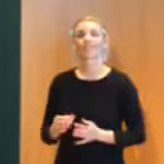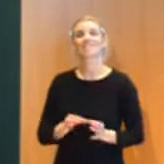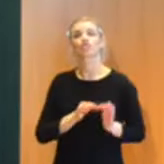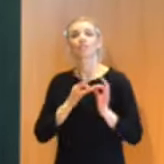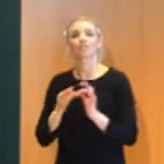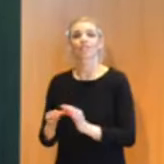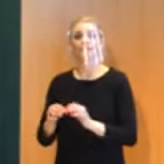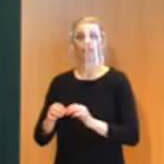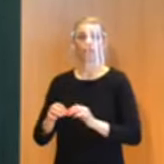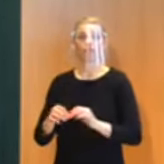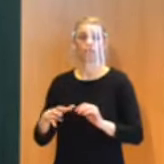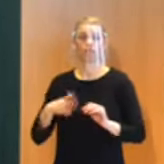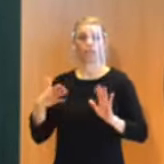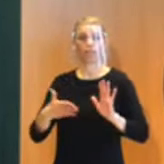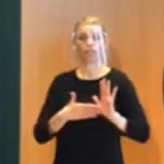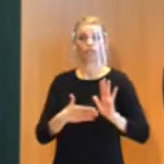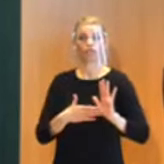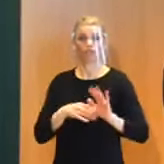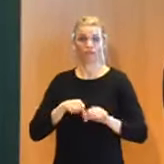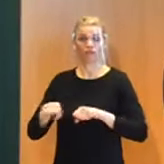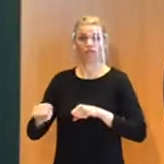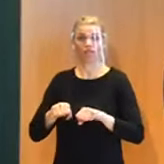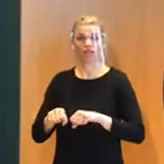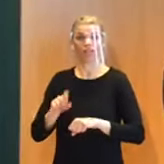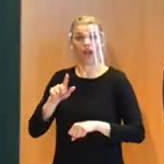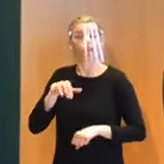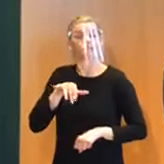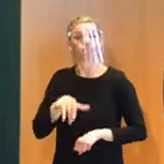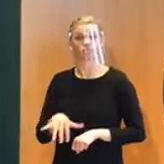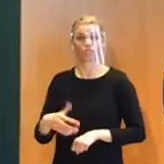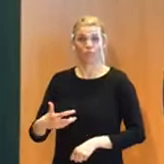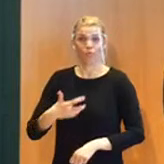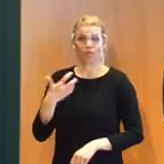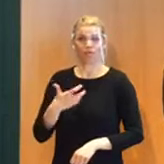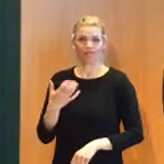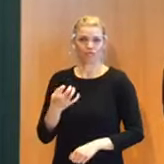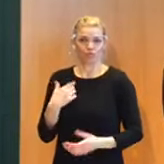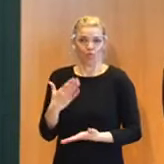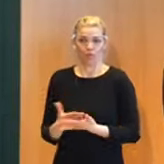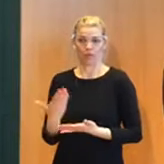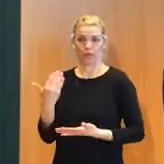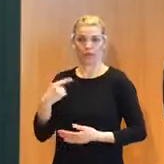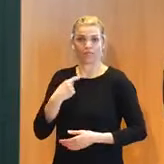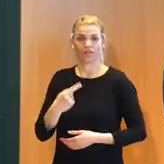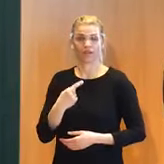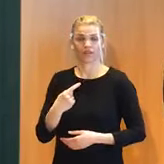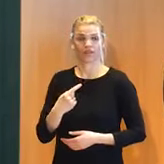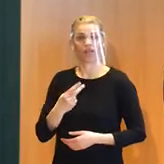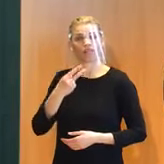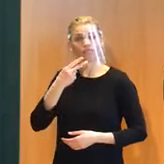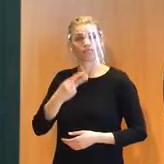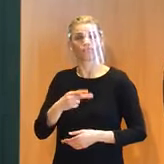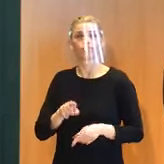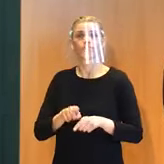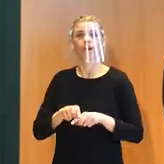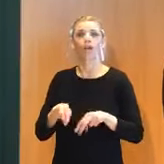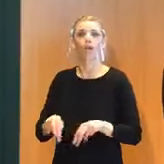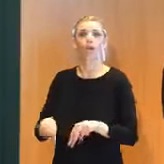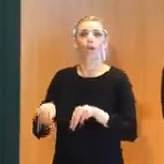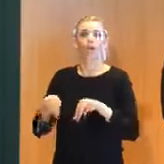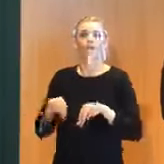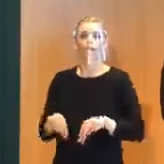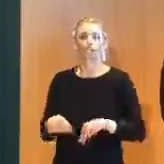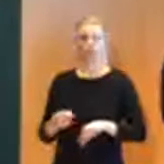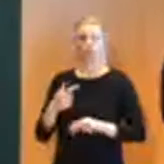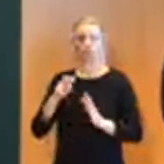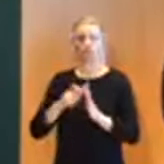Zotrvanie Igora Matoviča vo vláde napriek obavám, ktoré som práve pomenoval, vnímam ako ústupok zo strany SAS.